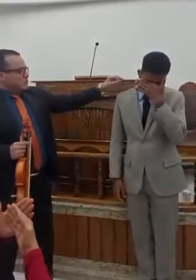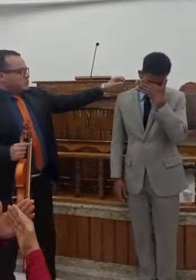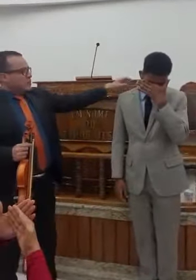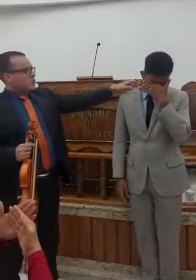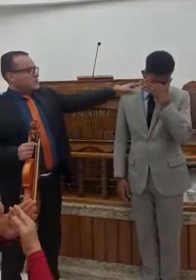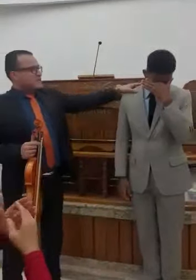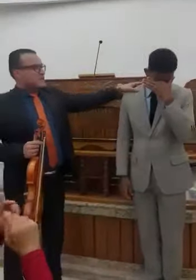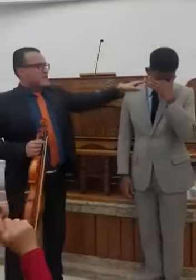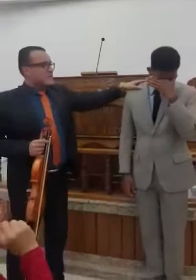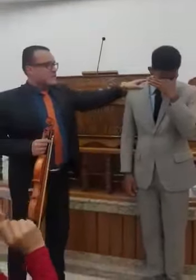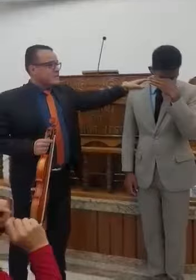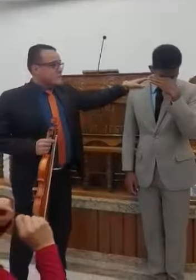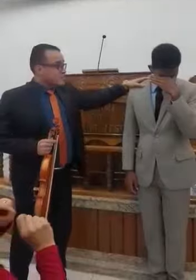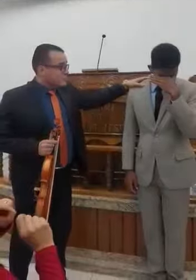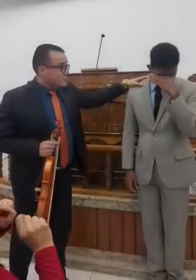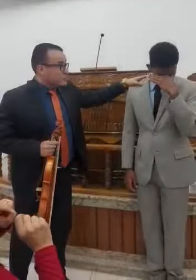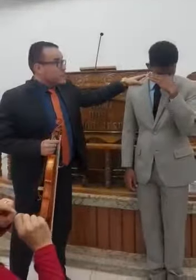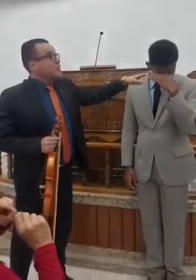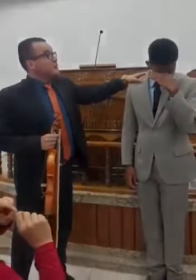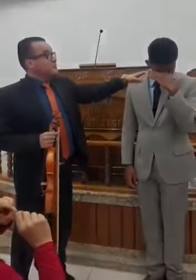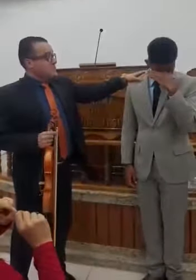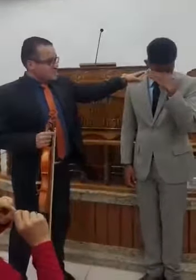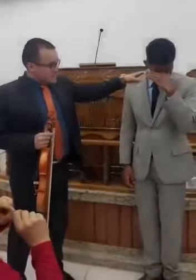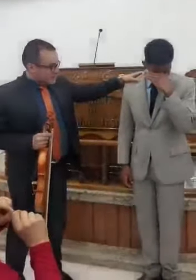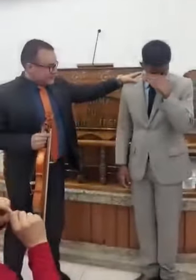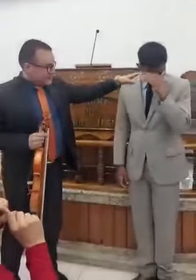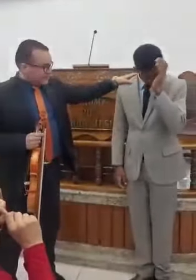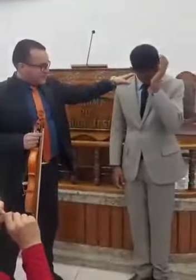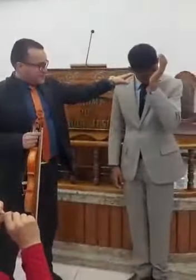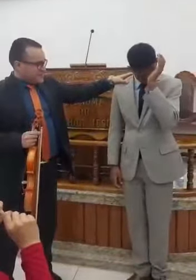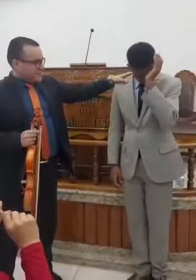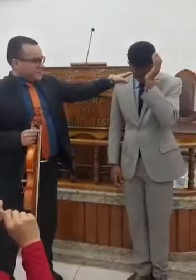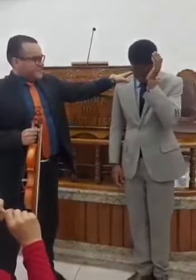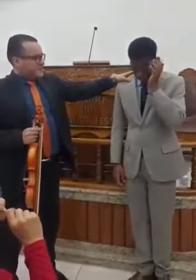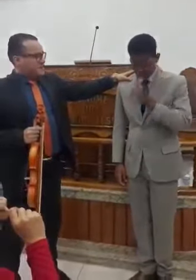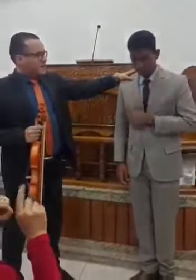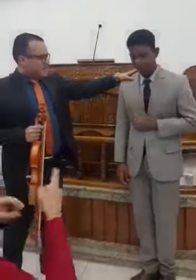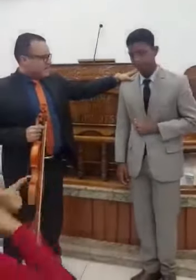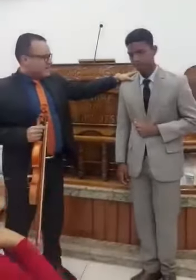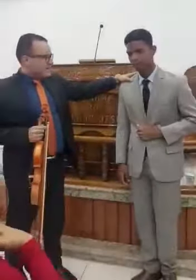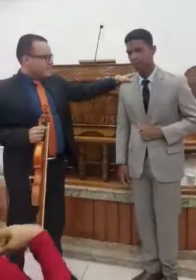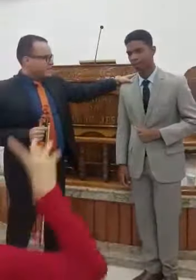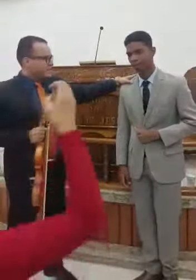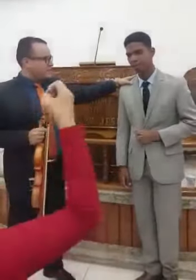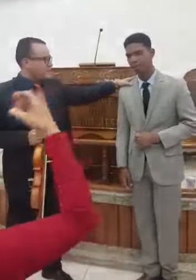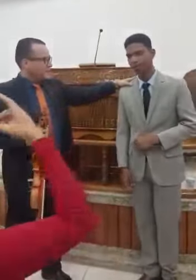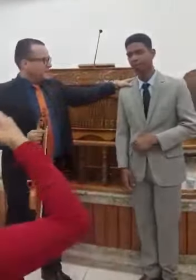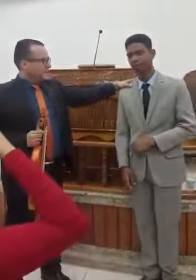O meu irmão deseja receber de Deus o dom da música. Glória. Não é verdade?